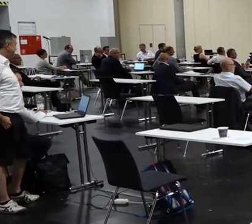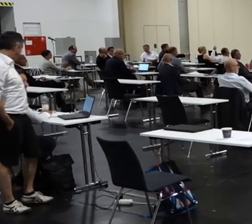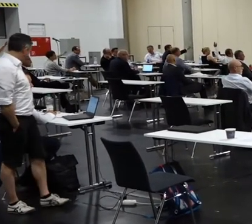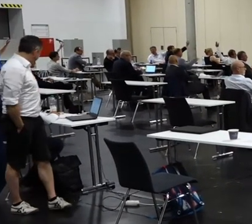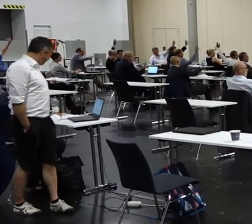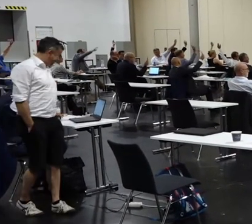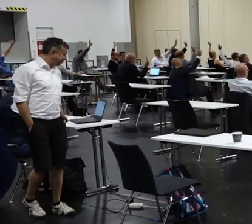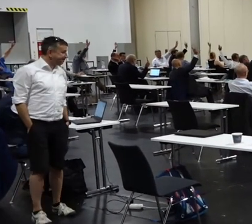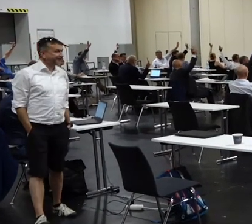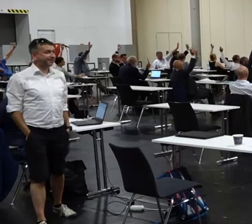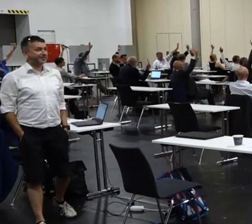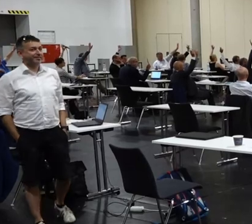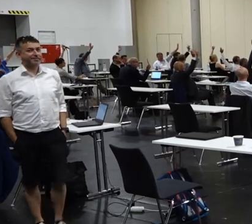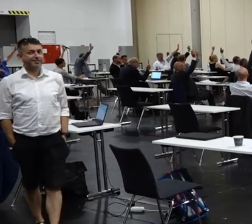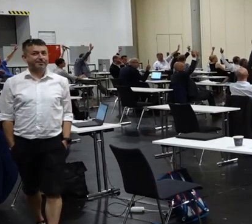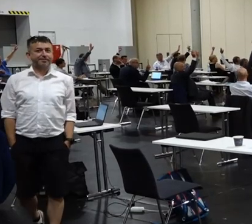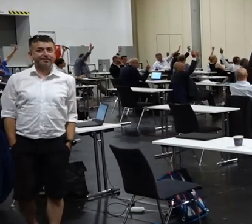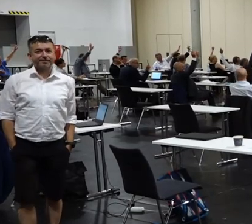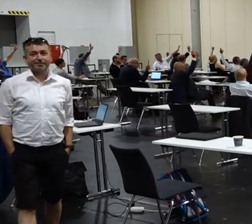Gegenstimmen?